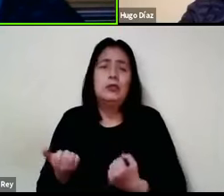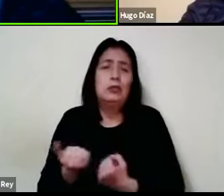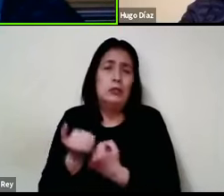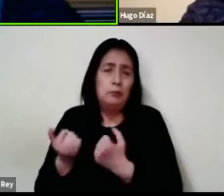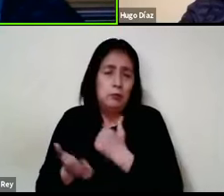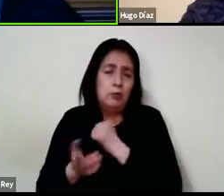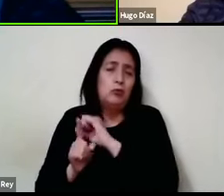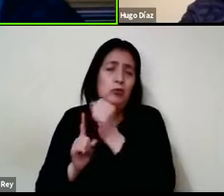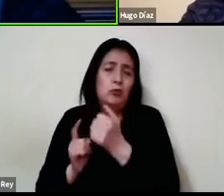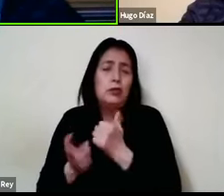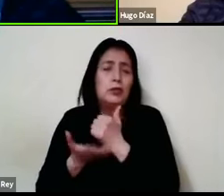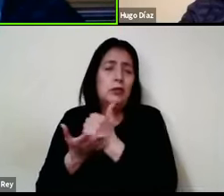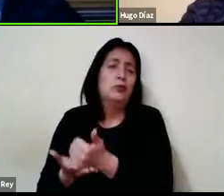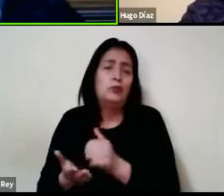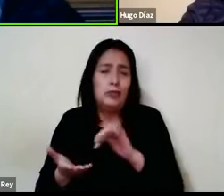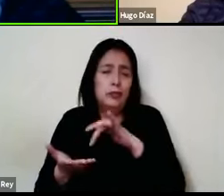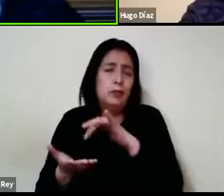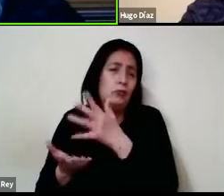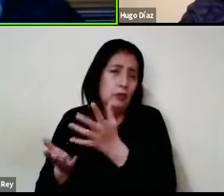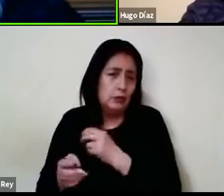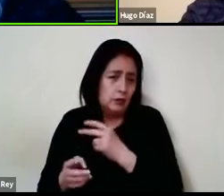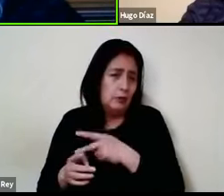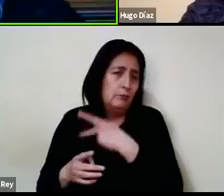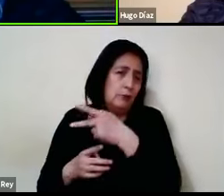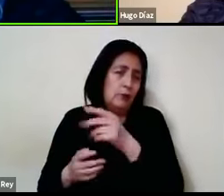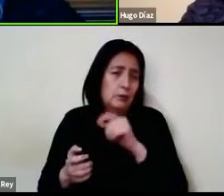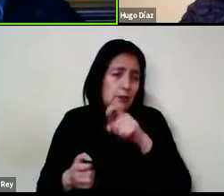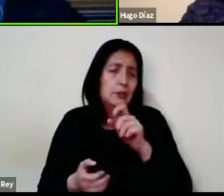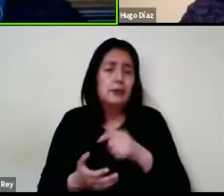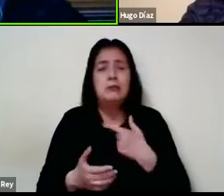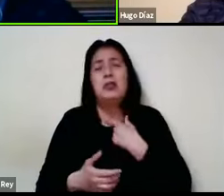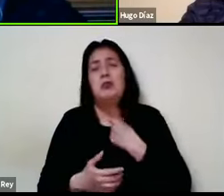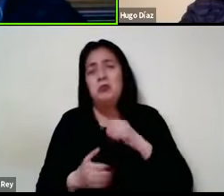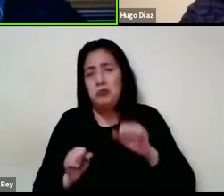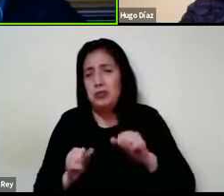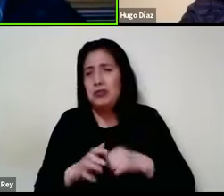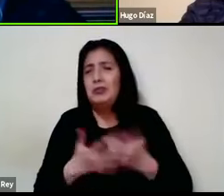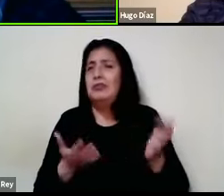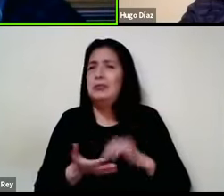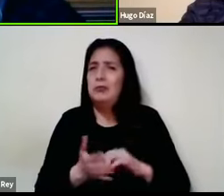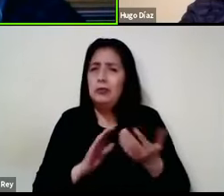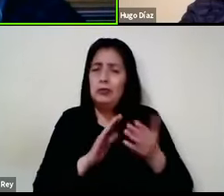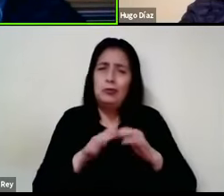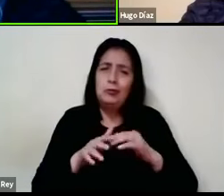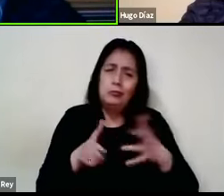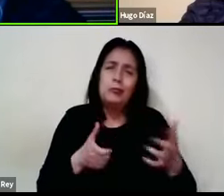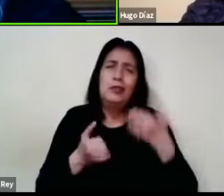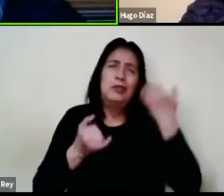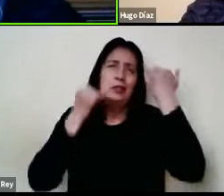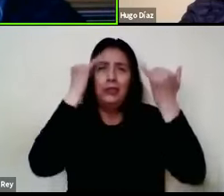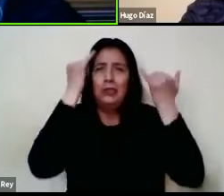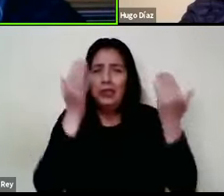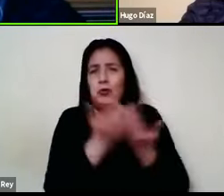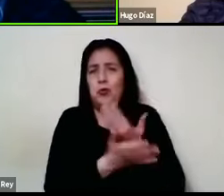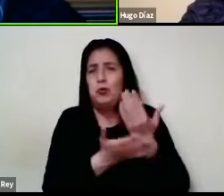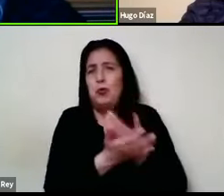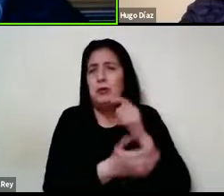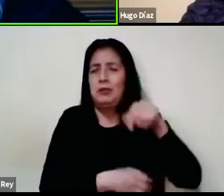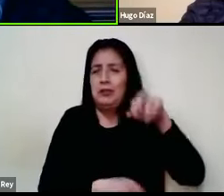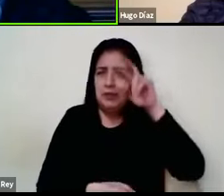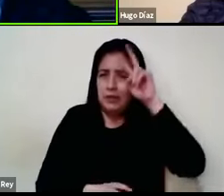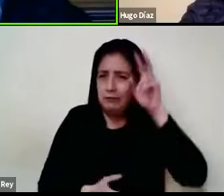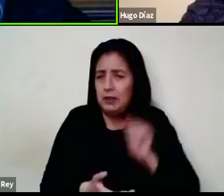prójimo, al estudiante, al que lo necesita. Y me da gusto que estén creciendo nuestras comunidades de innovadores en el